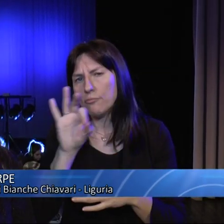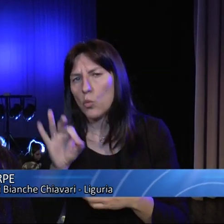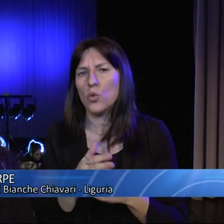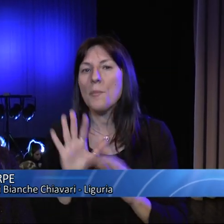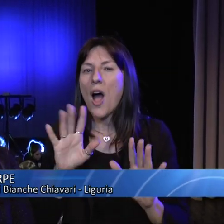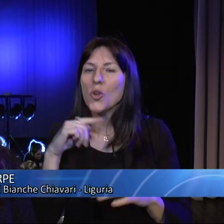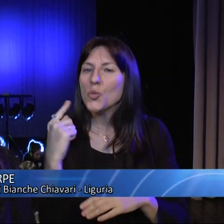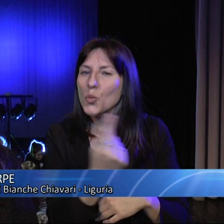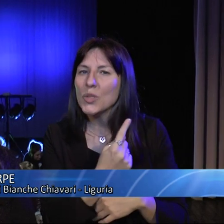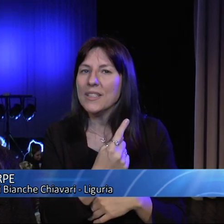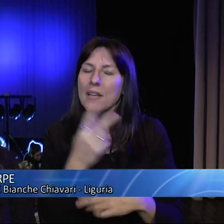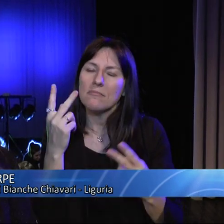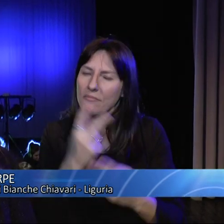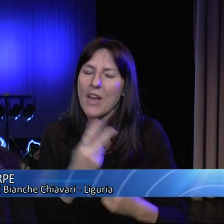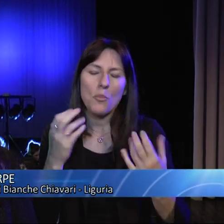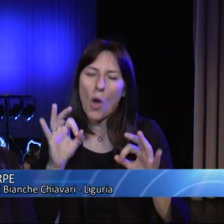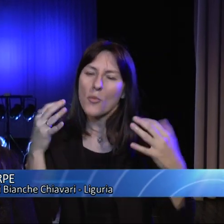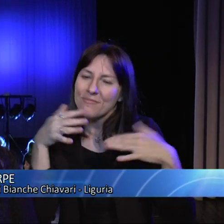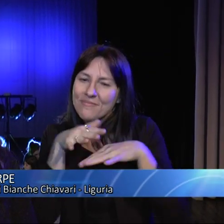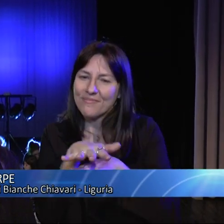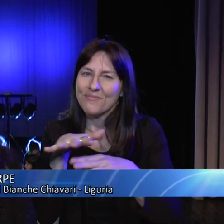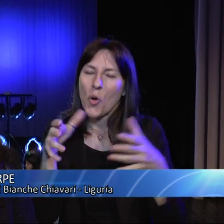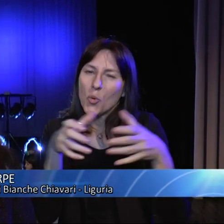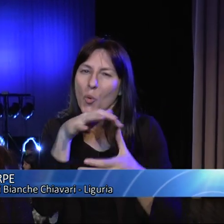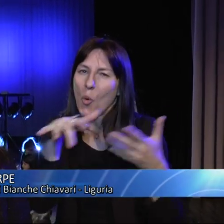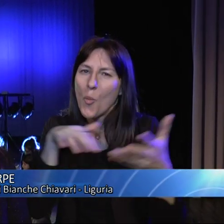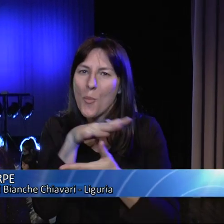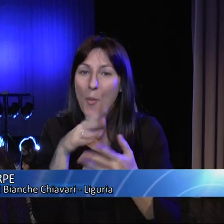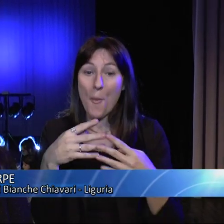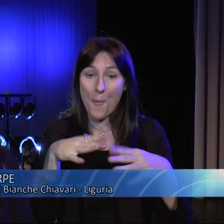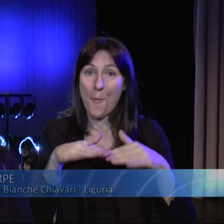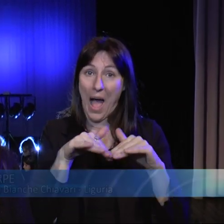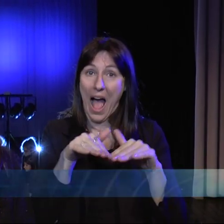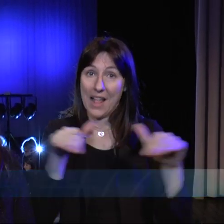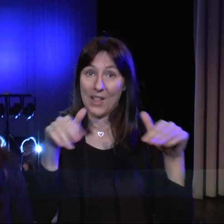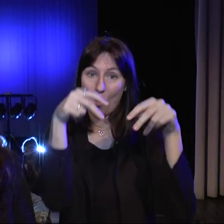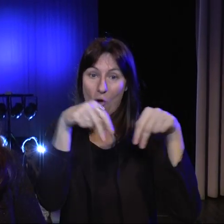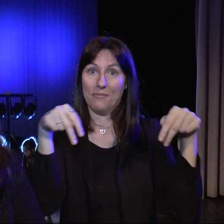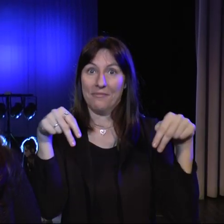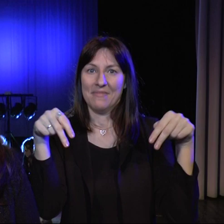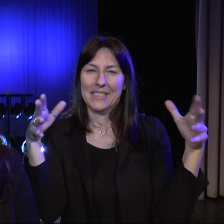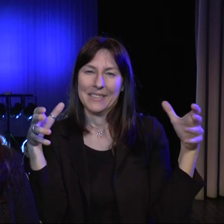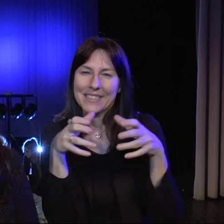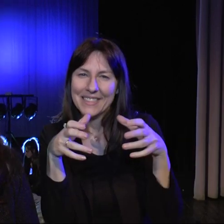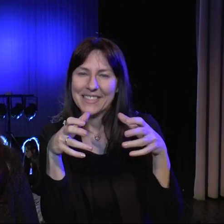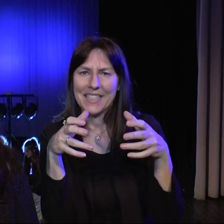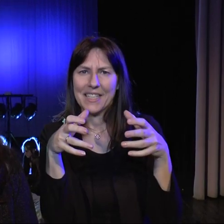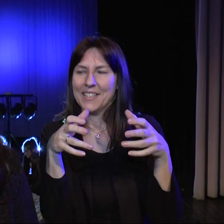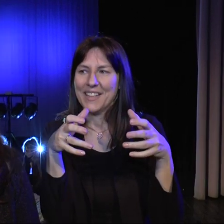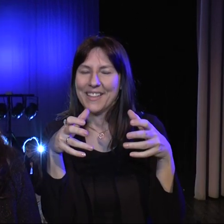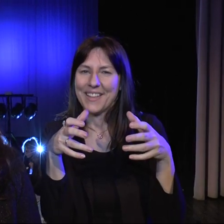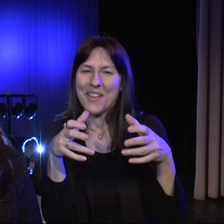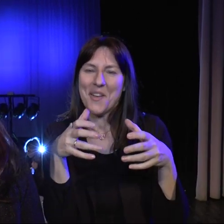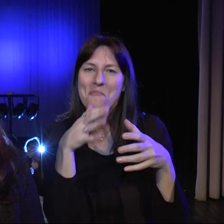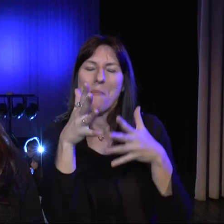comunque tutti veramente integrati, tant'è vero che quando sono sul palco tutti così ben compattati